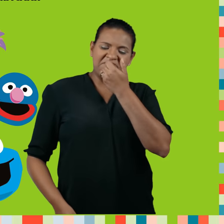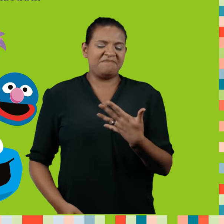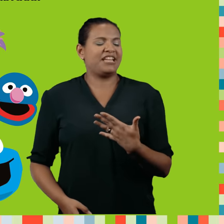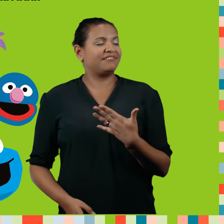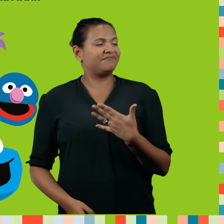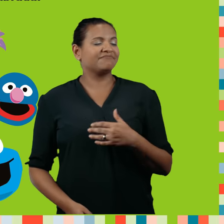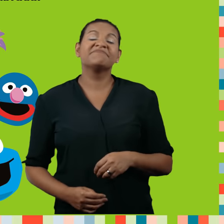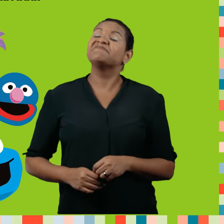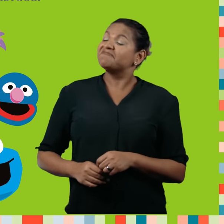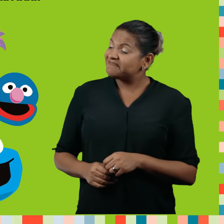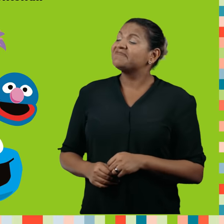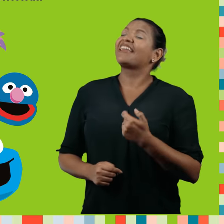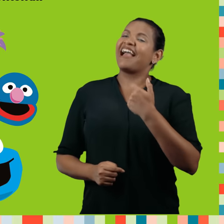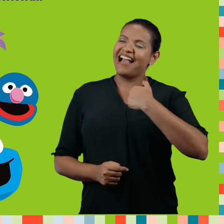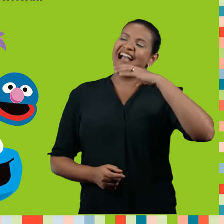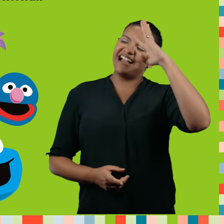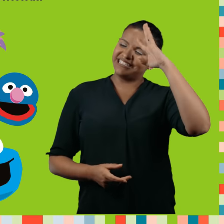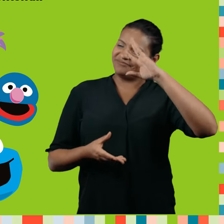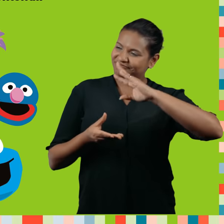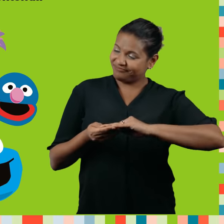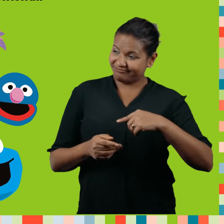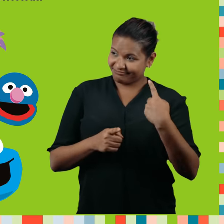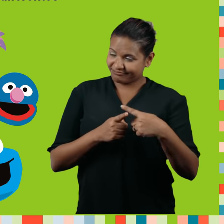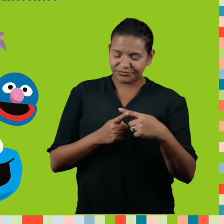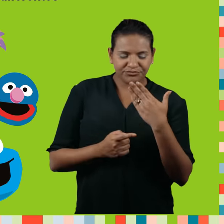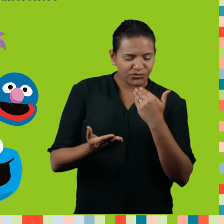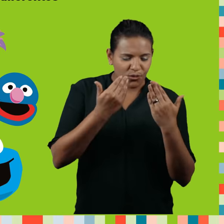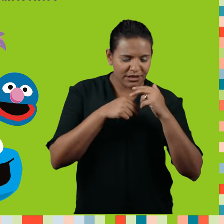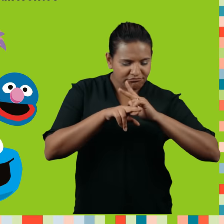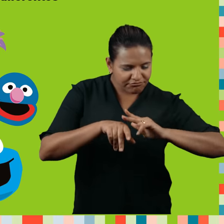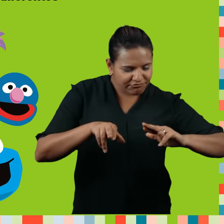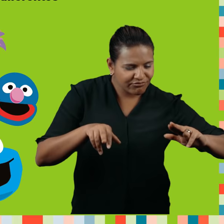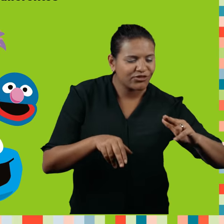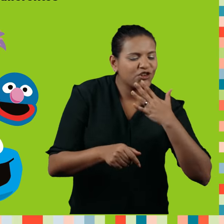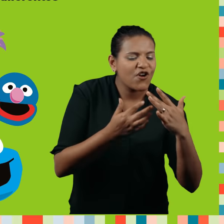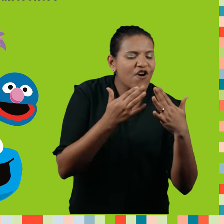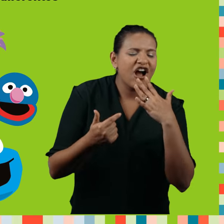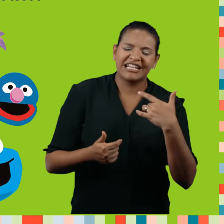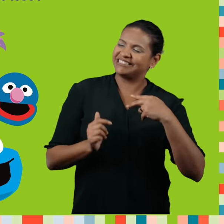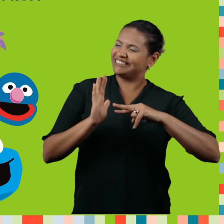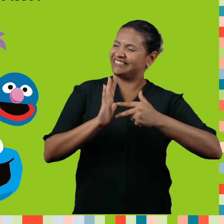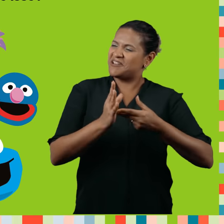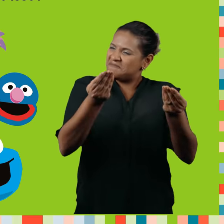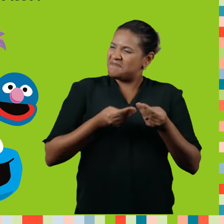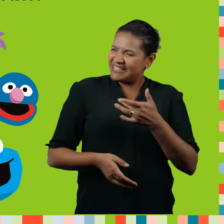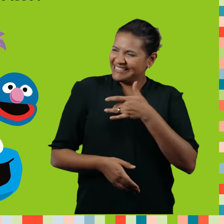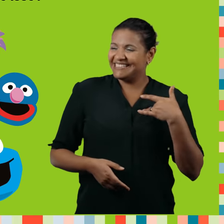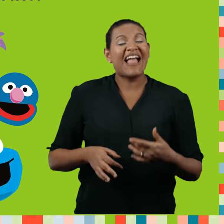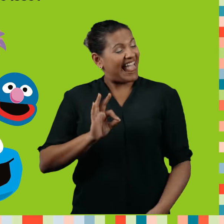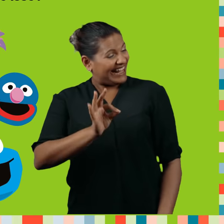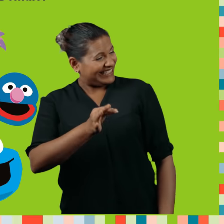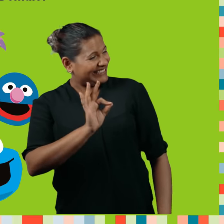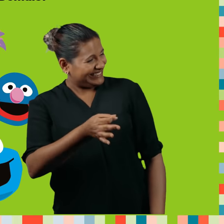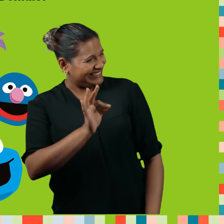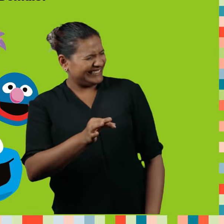alimentação bem equilibrada. Mas agora eu entendi. Com comida de várias cores diferentes, eu fico bem saudável, é